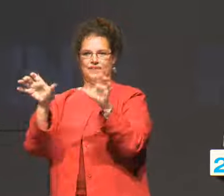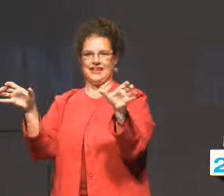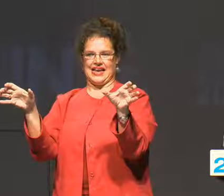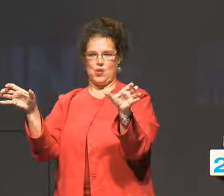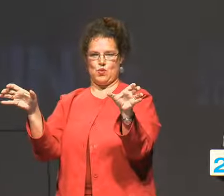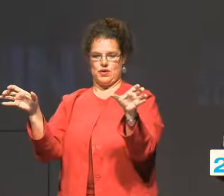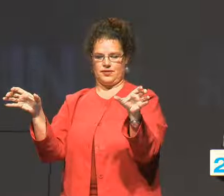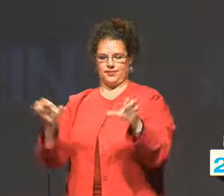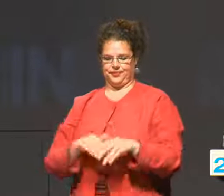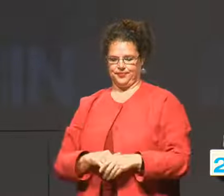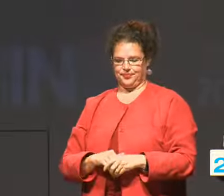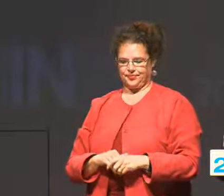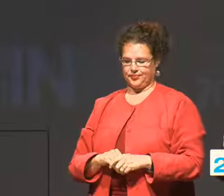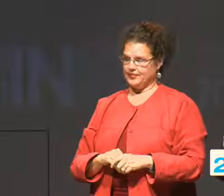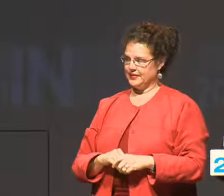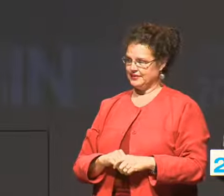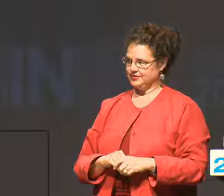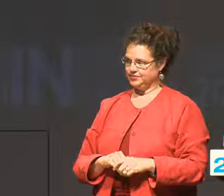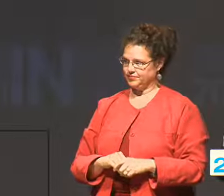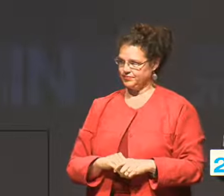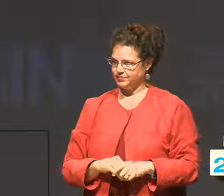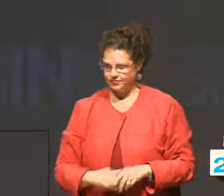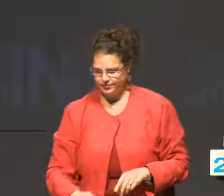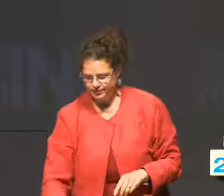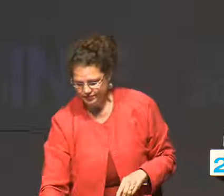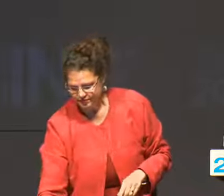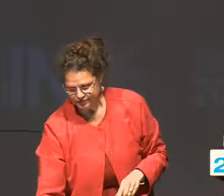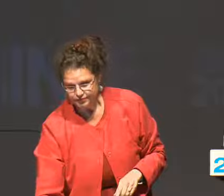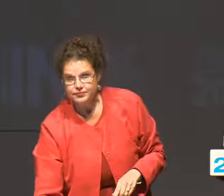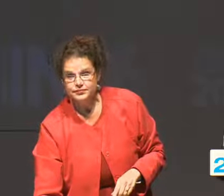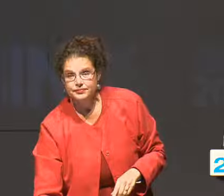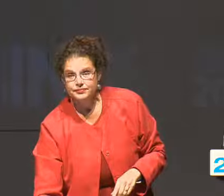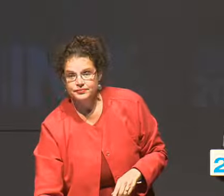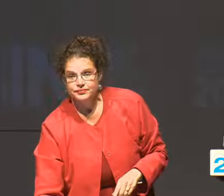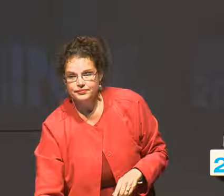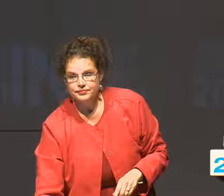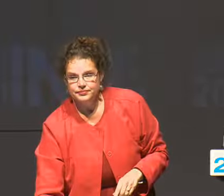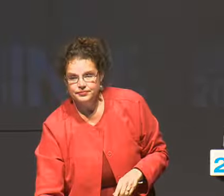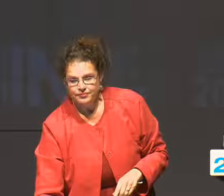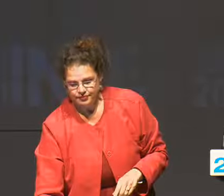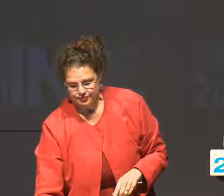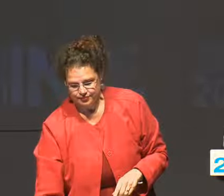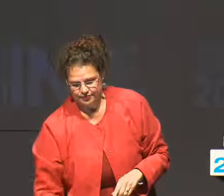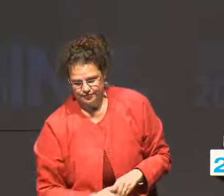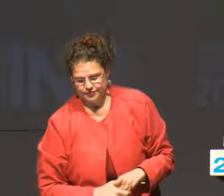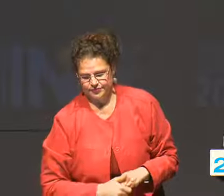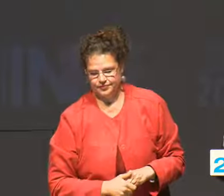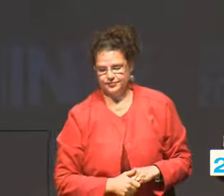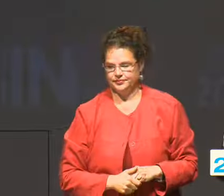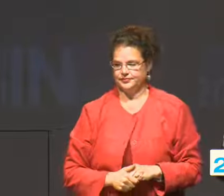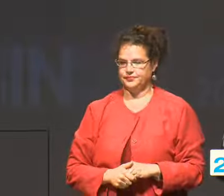soll Ihnen jetzt ein Bild geben, dass wir diese beiden Begriffe auseinanderhalten.